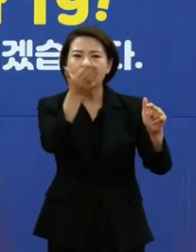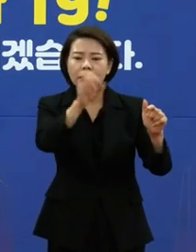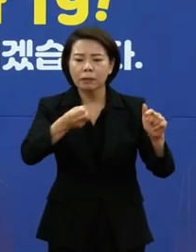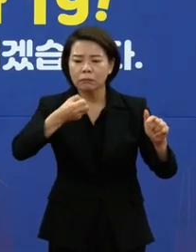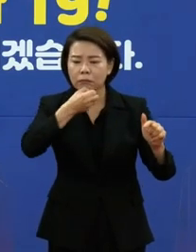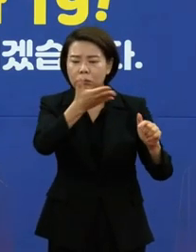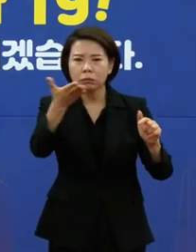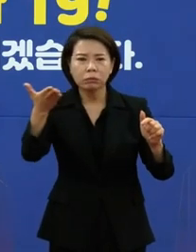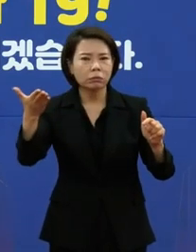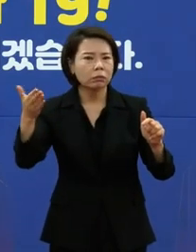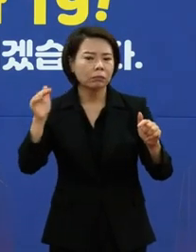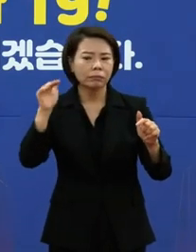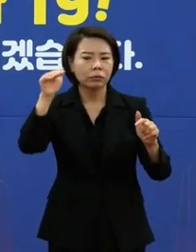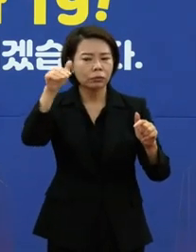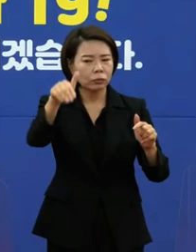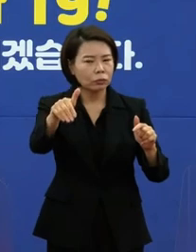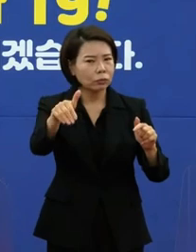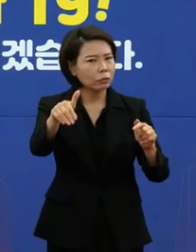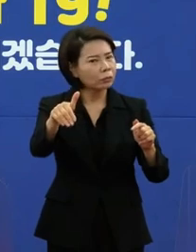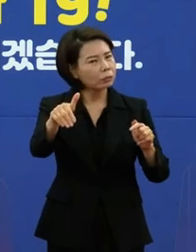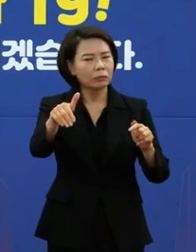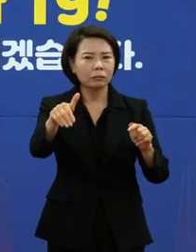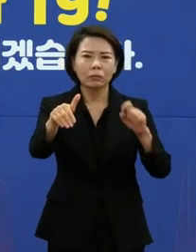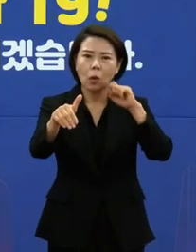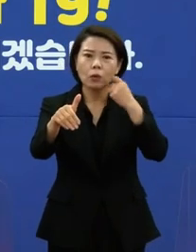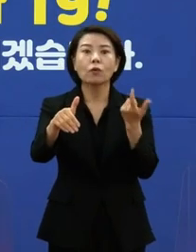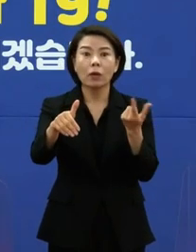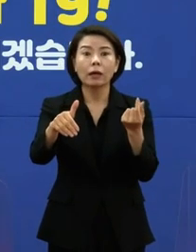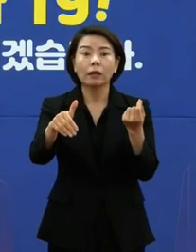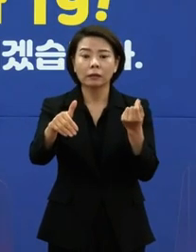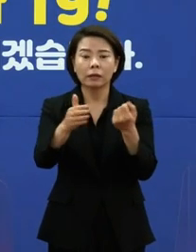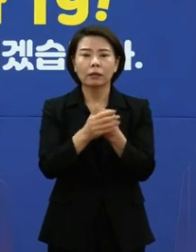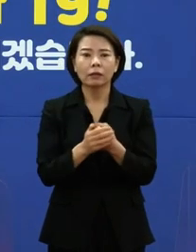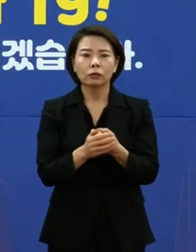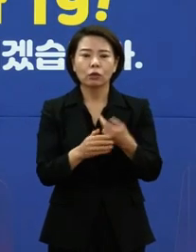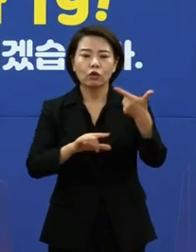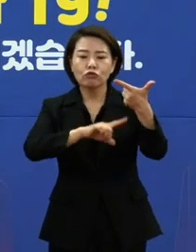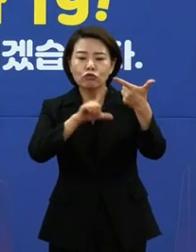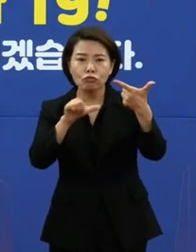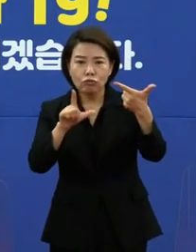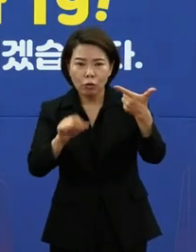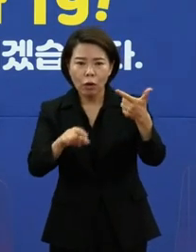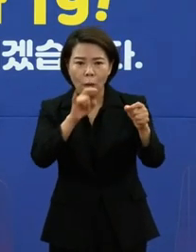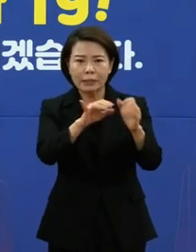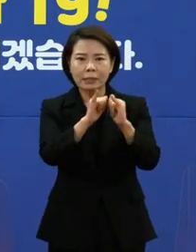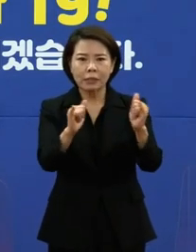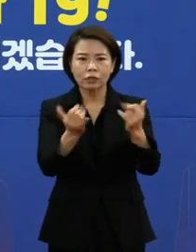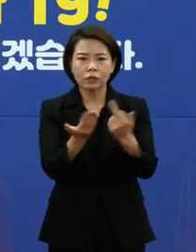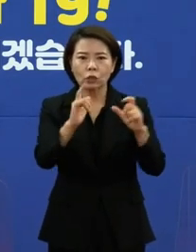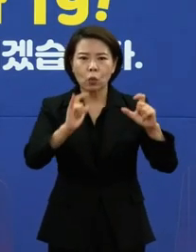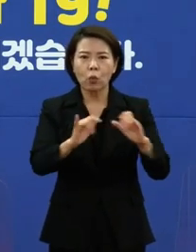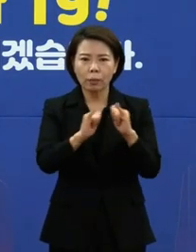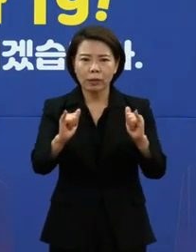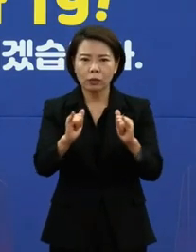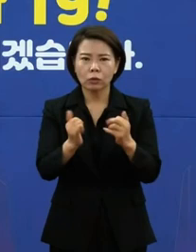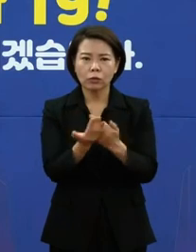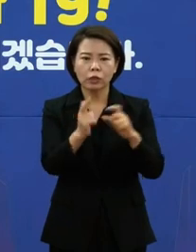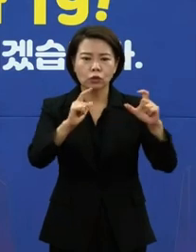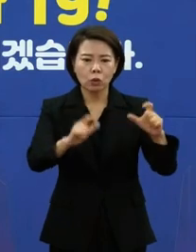유행이 누그러진 것으로 보기는 어려운 상황입니다. 이달 확진자 중 제주도민 혹은 도내에 거주하는